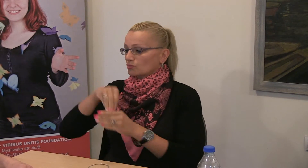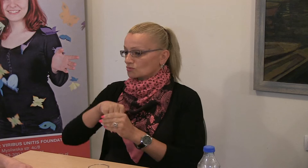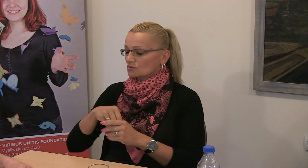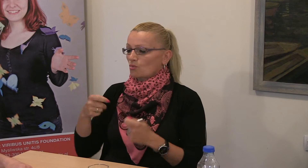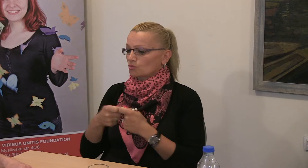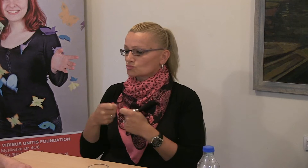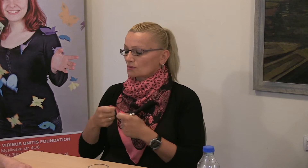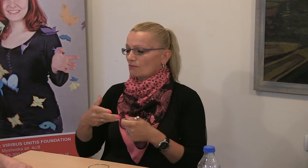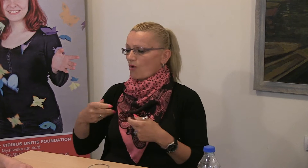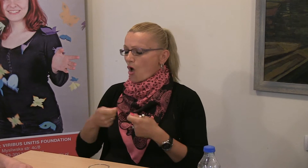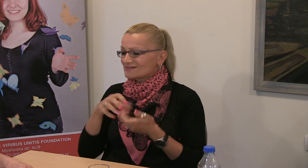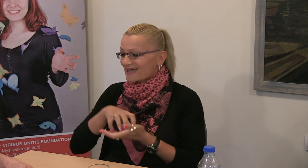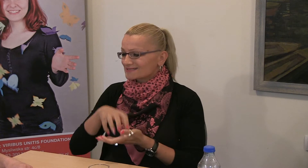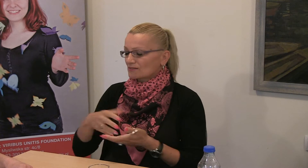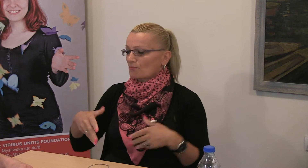stoni tenis, uvek dobijamo dosta pehara.